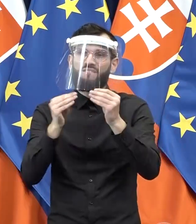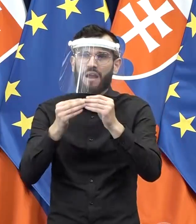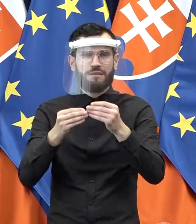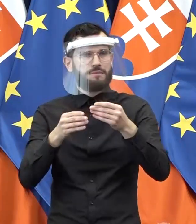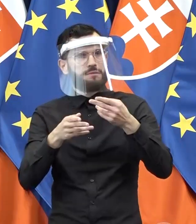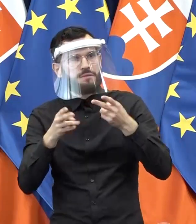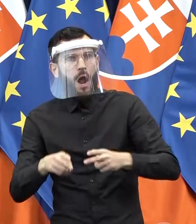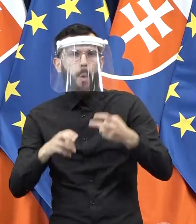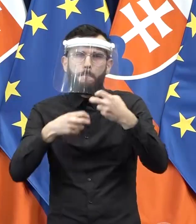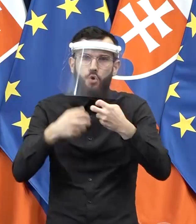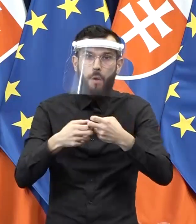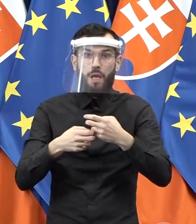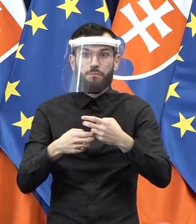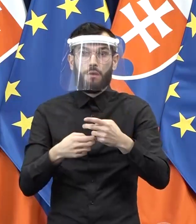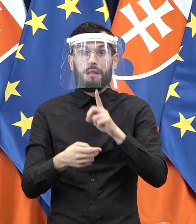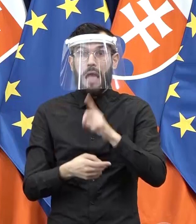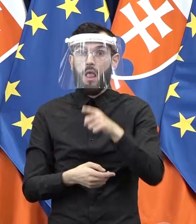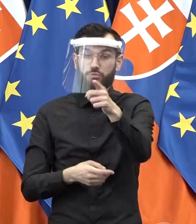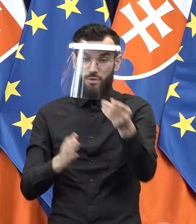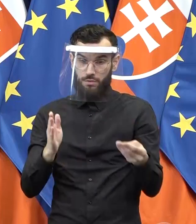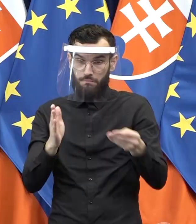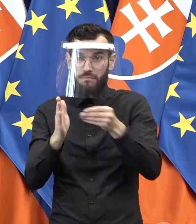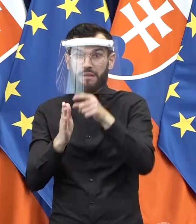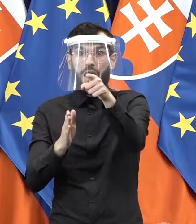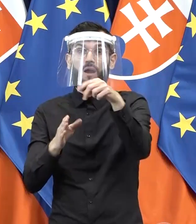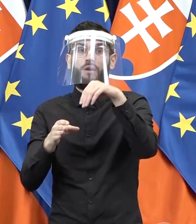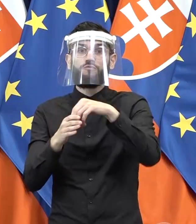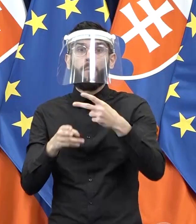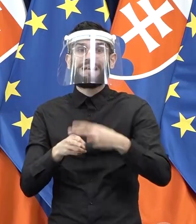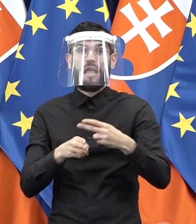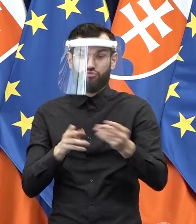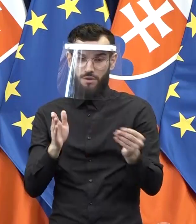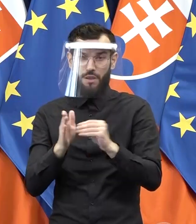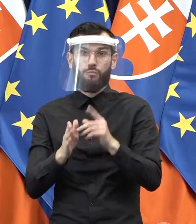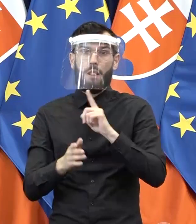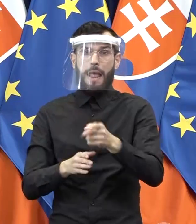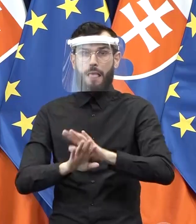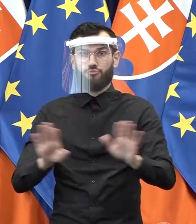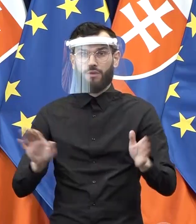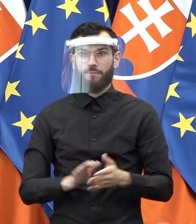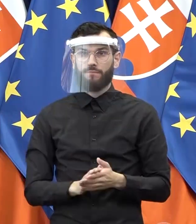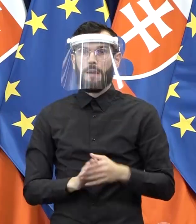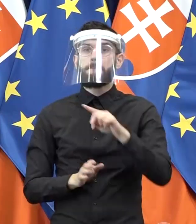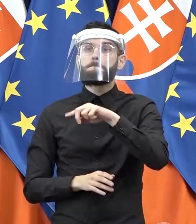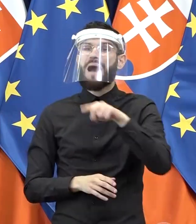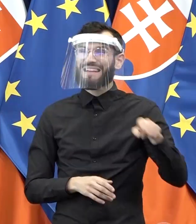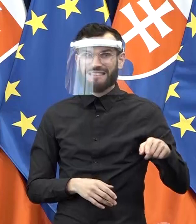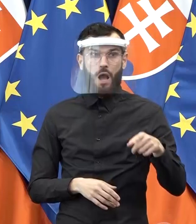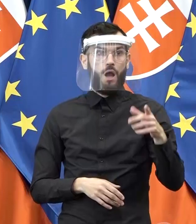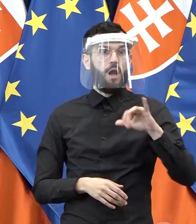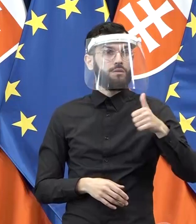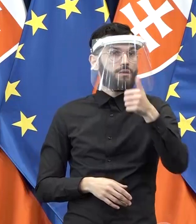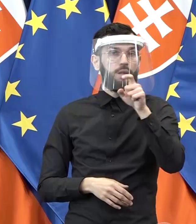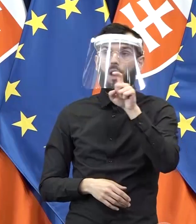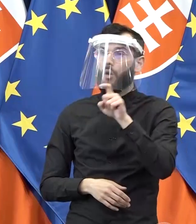čo týka problémov a úplne ideálne, keď do vienka dáte aj, pribalíte aj riešenie. Televíza Markiza. Ešte jedna otázka